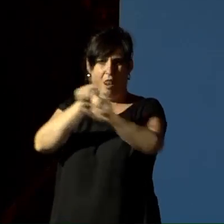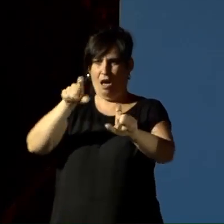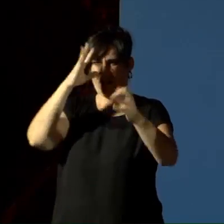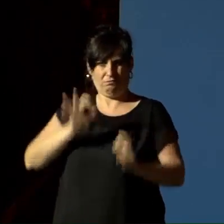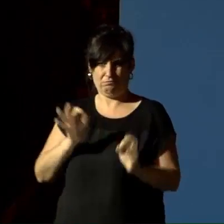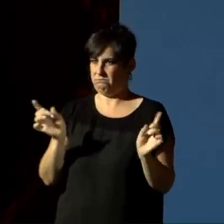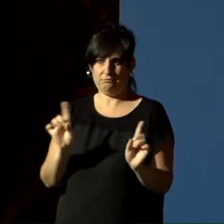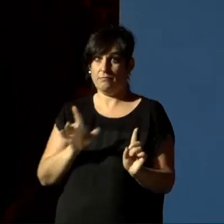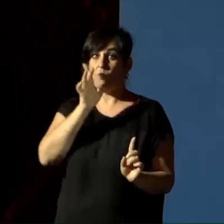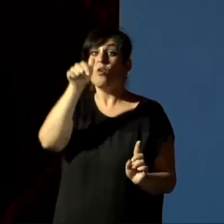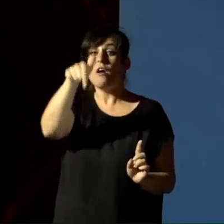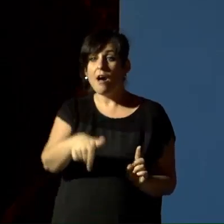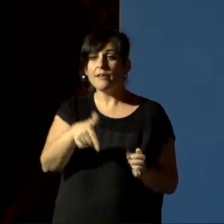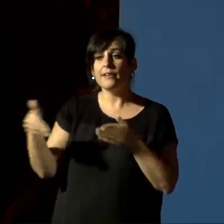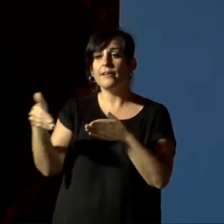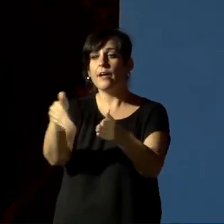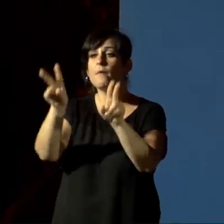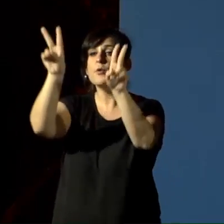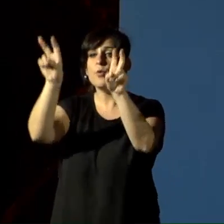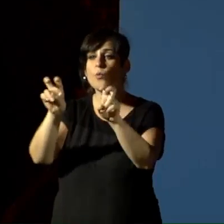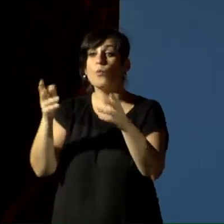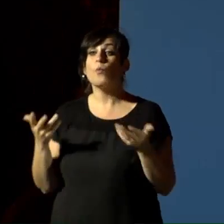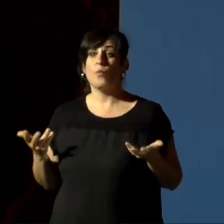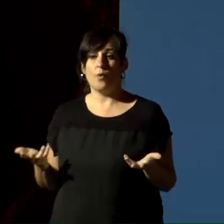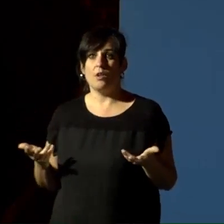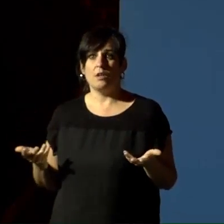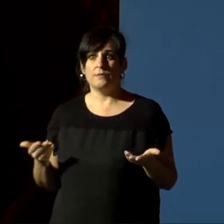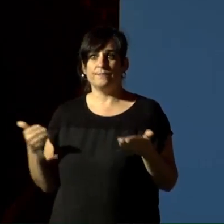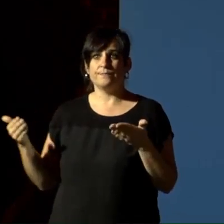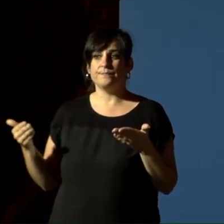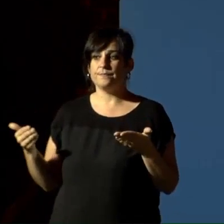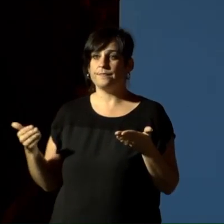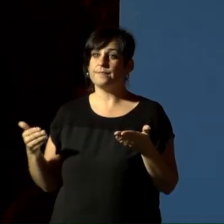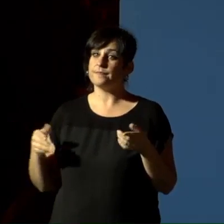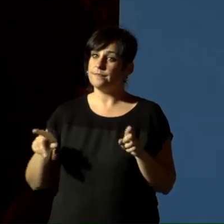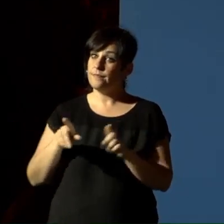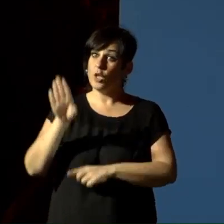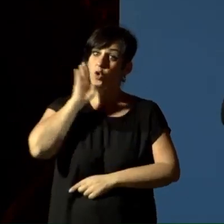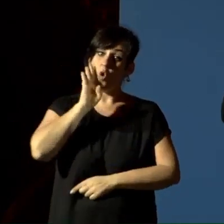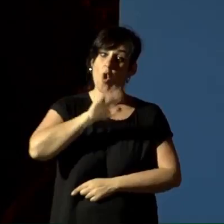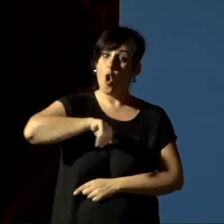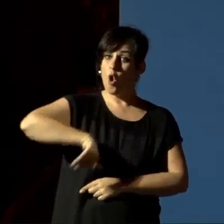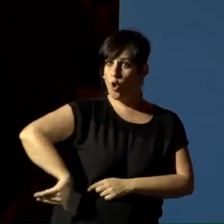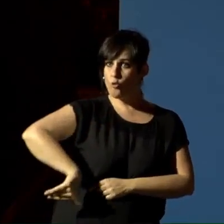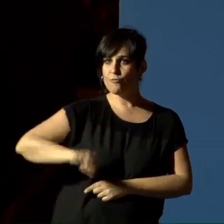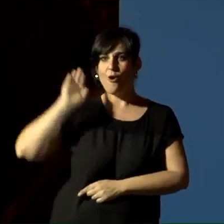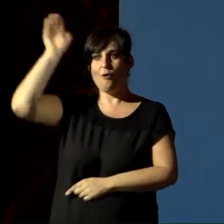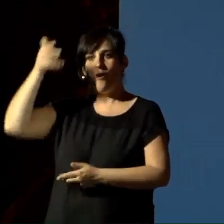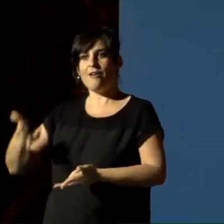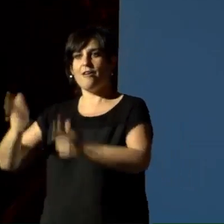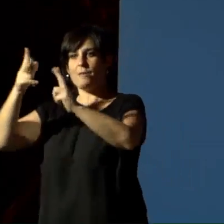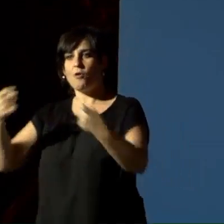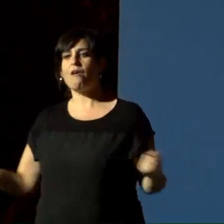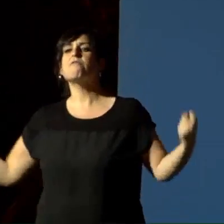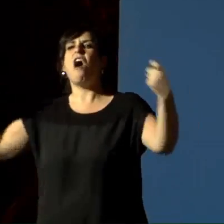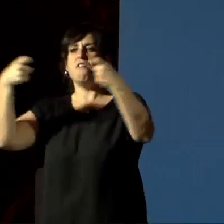Porque aquí o novo paradigma o que confronta é a corrupción coa democracia. E ese